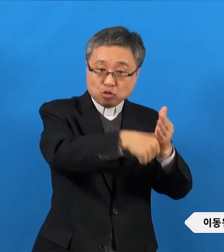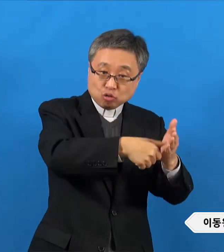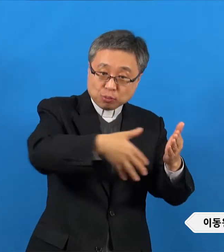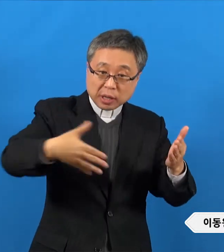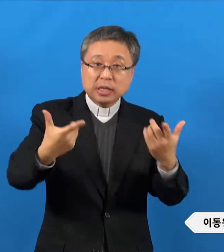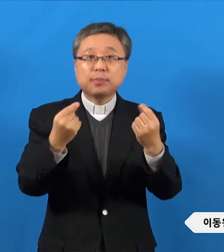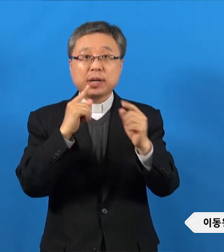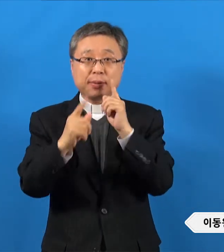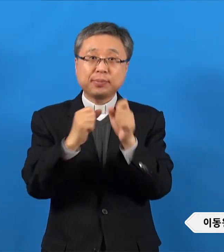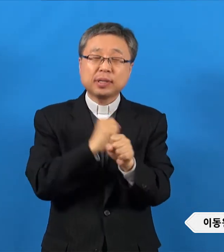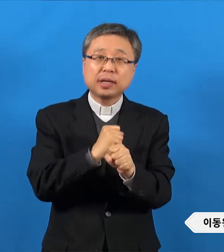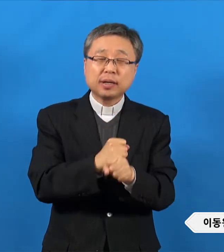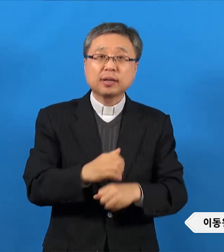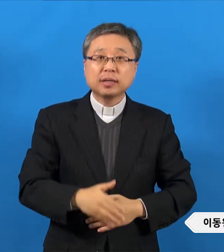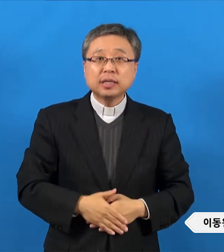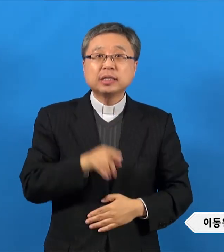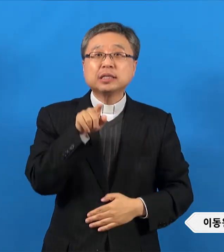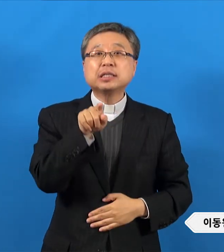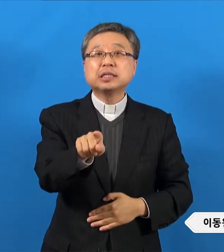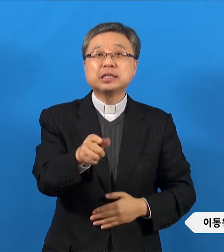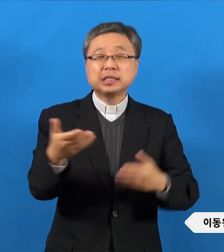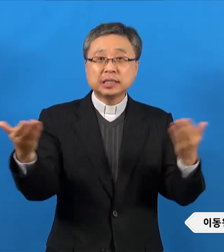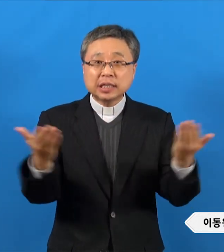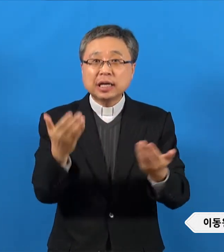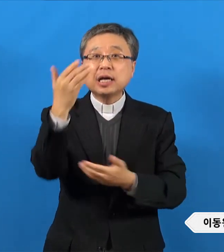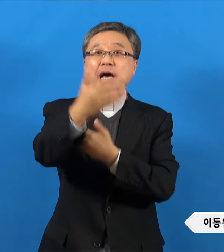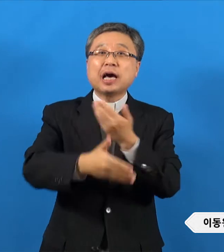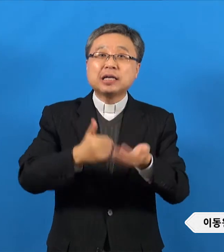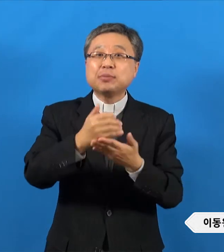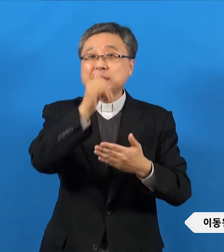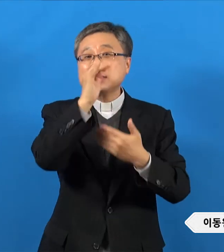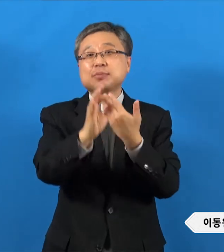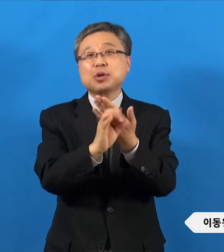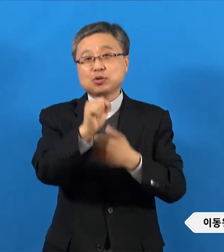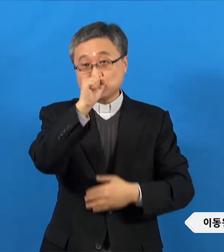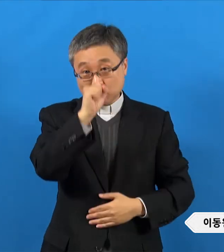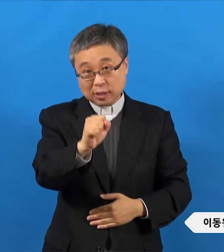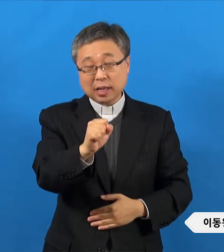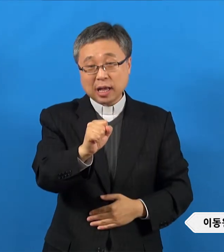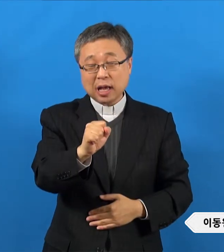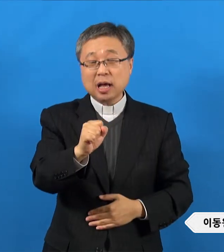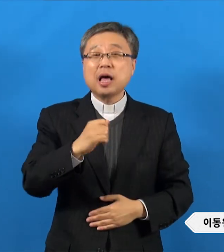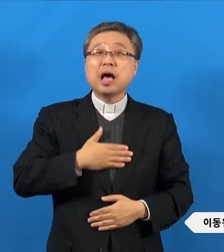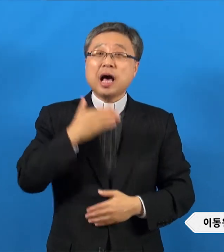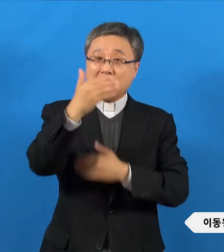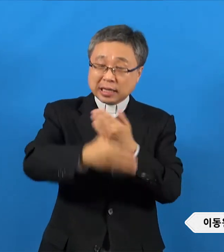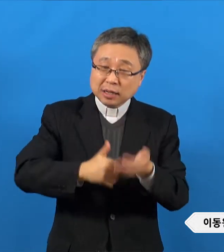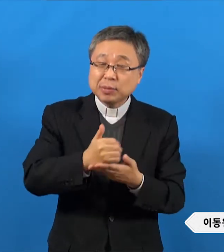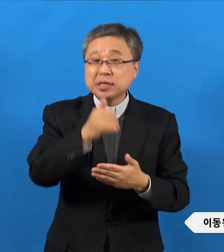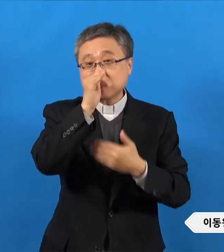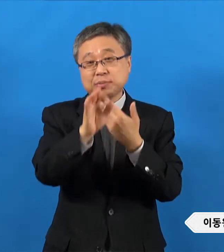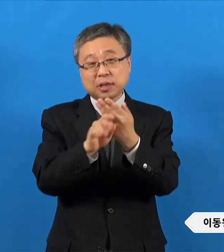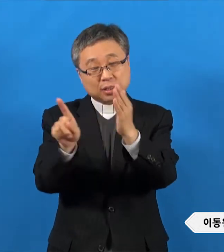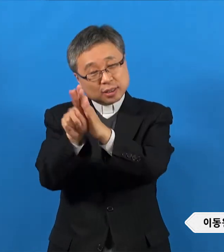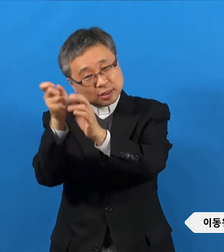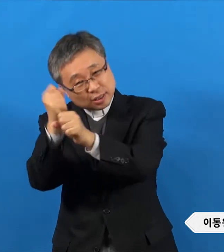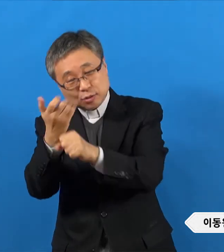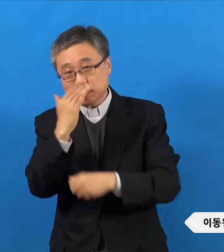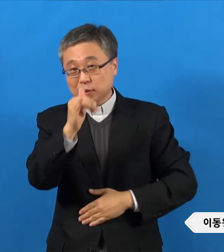합니다. 그것은 하나님이 있으면 좋겠다 아무래도. 하나님이 있으면 기댈 수 있는 존재가 있으면 좋겠다.